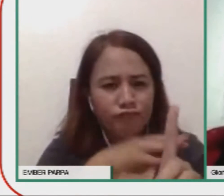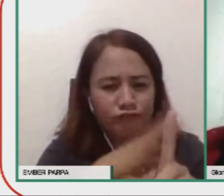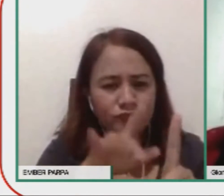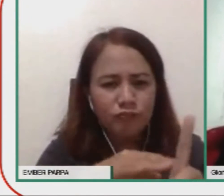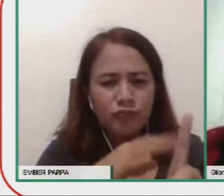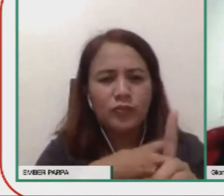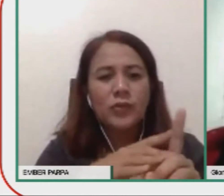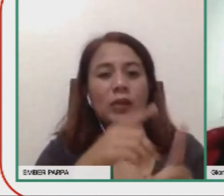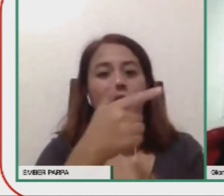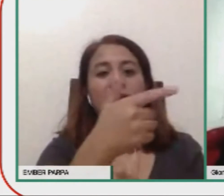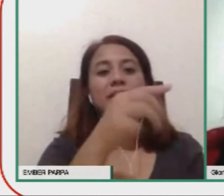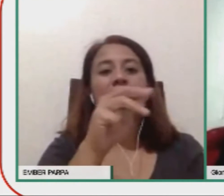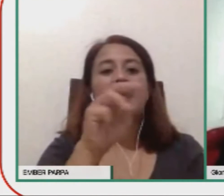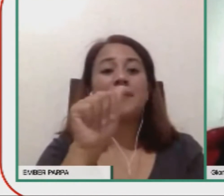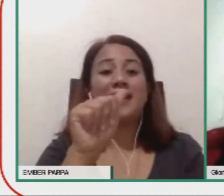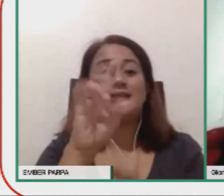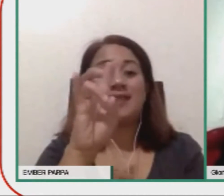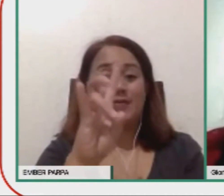GMA 7